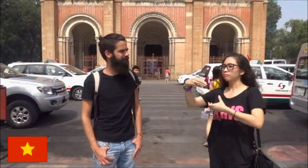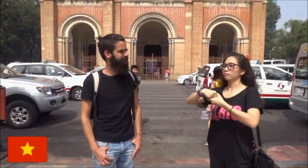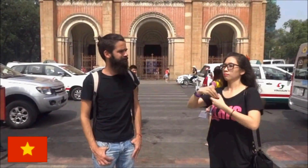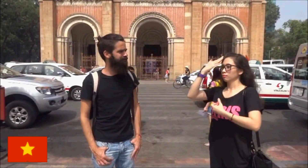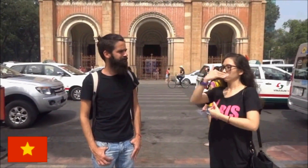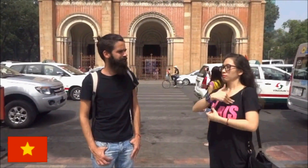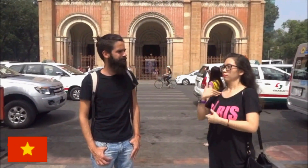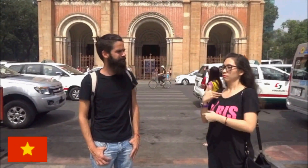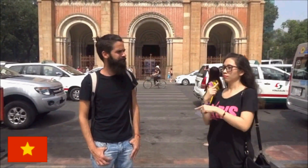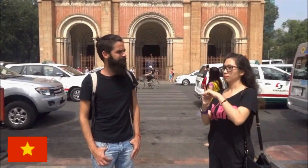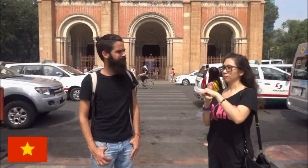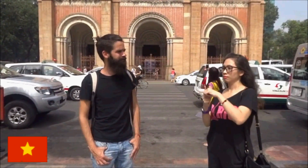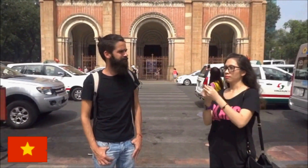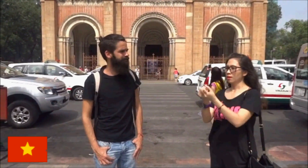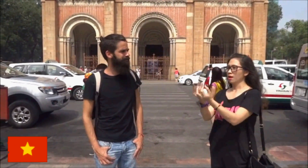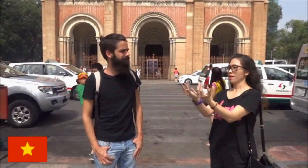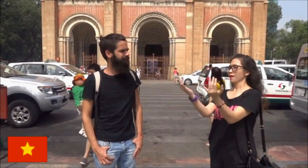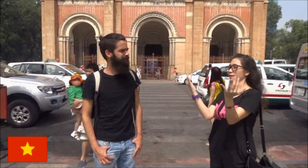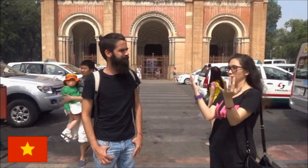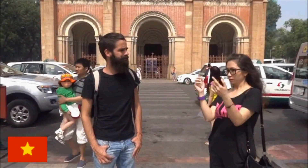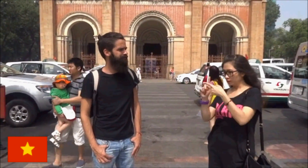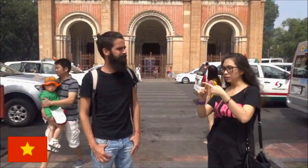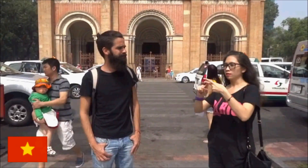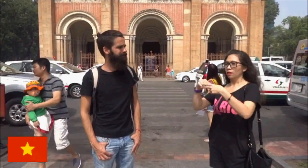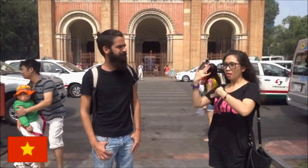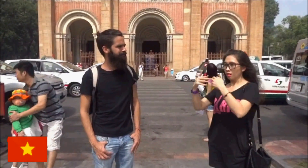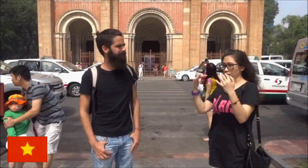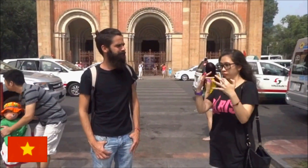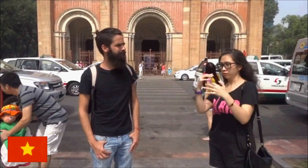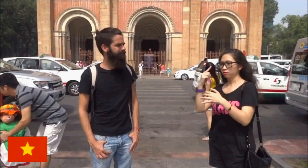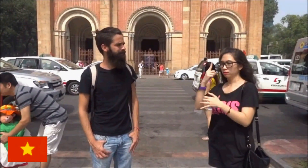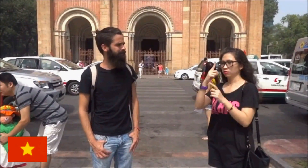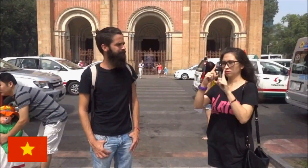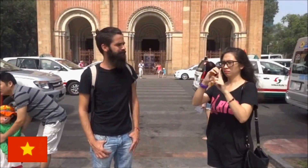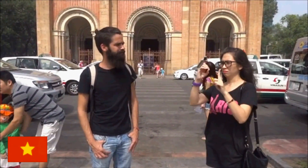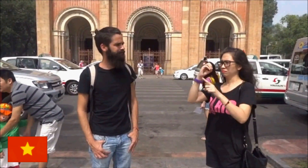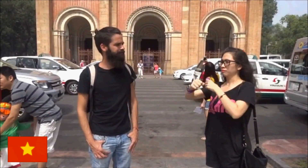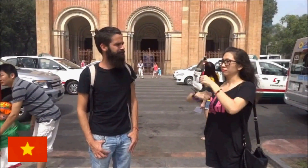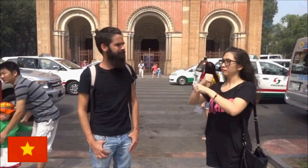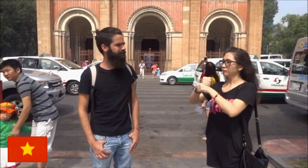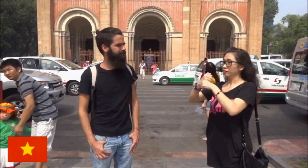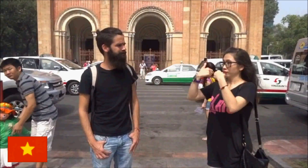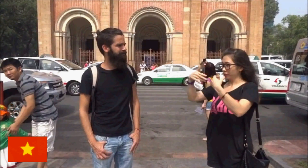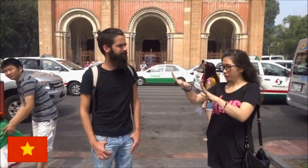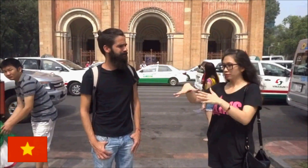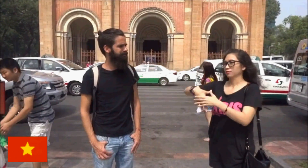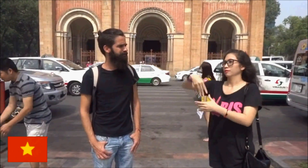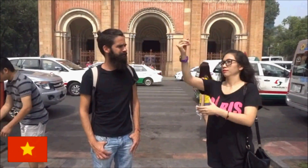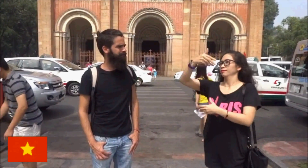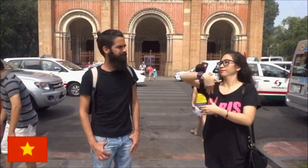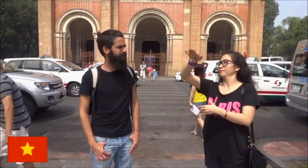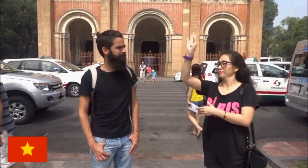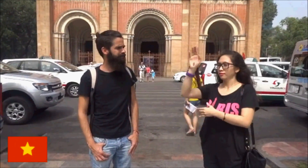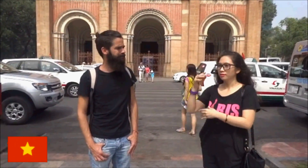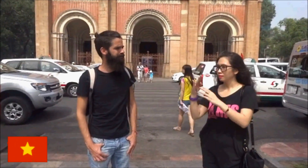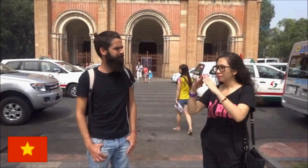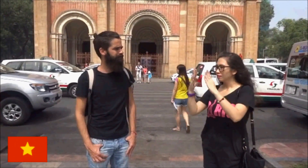sous l'occupation, il y a le catholicisme qui est arrivé ici. Et puis pendant cette guerre qui a duré une centaine